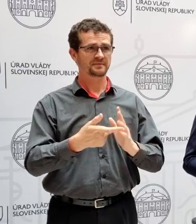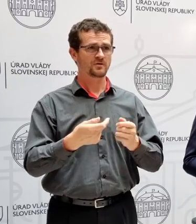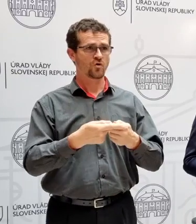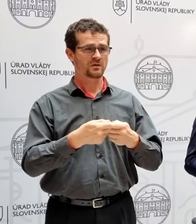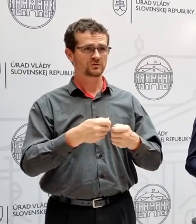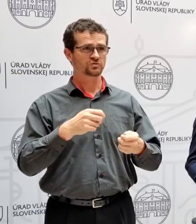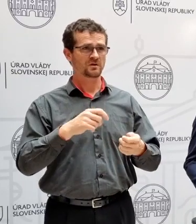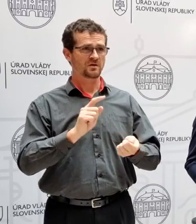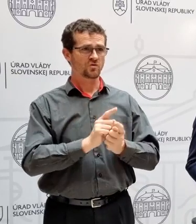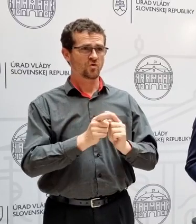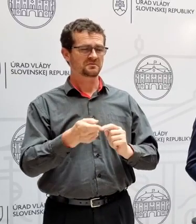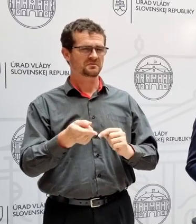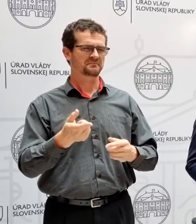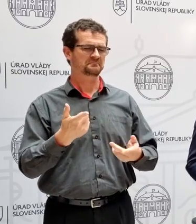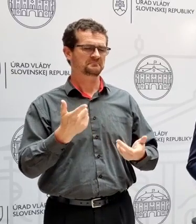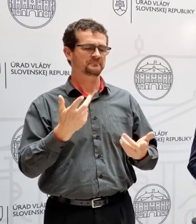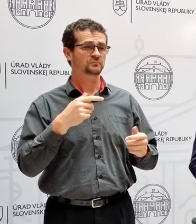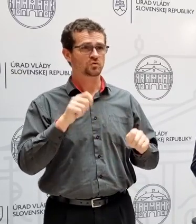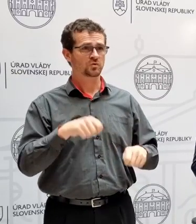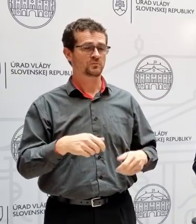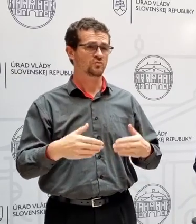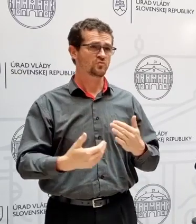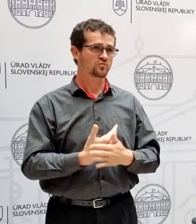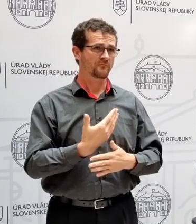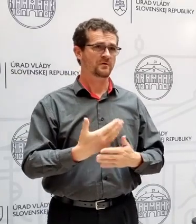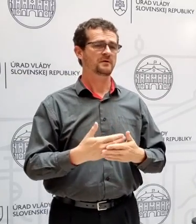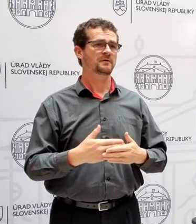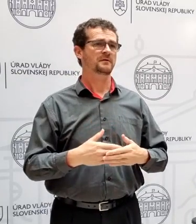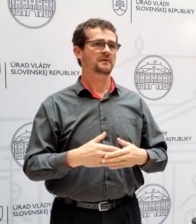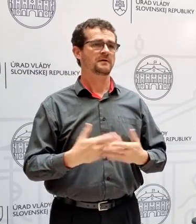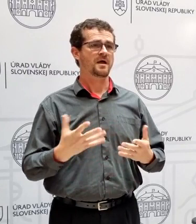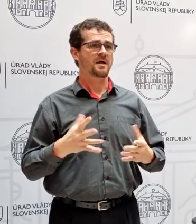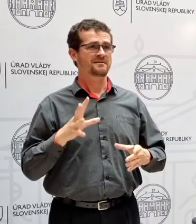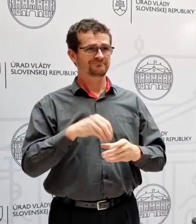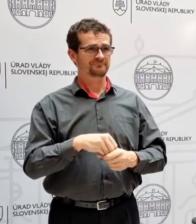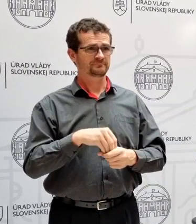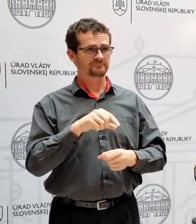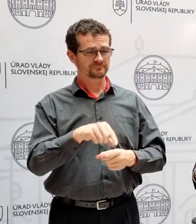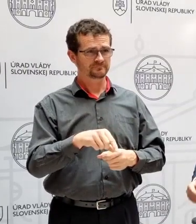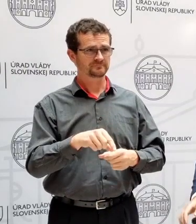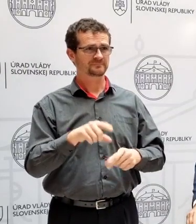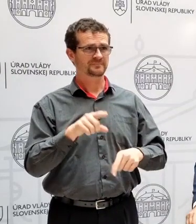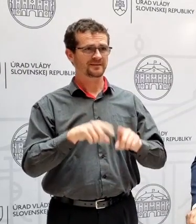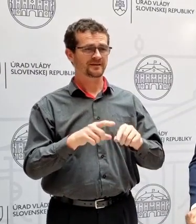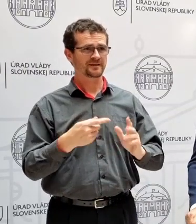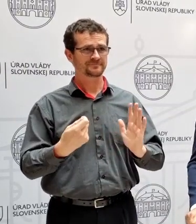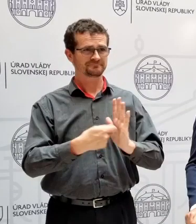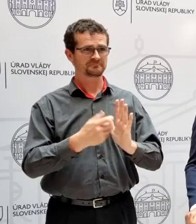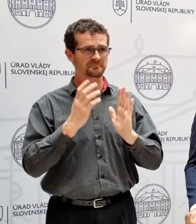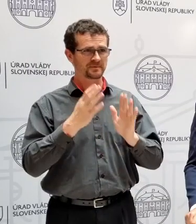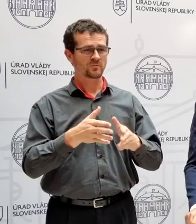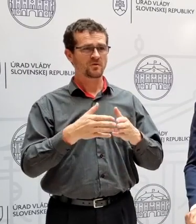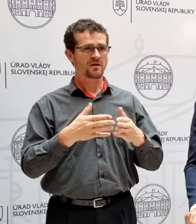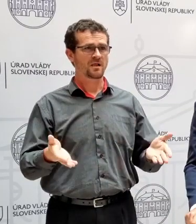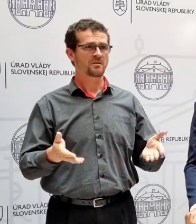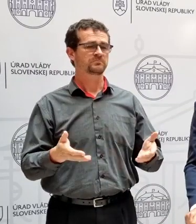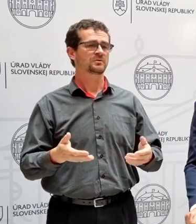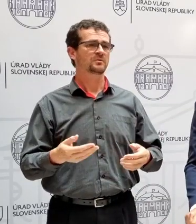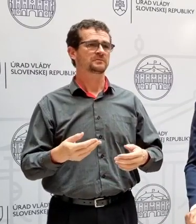koaličnej dohode, ale to je iba technikália. Či sa rozhodneme ju spísať novú a zakomponujeme tam nejaký ten dovetok rovno, alebo